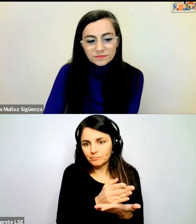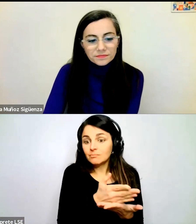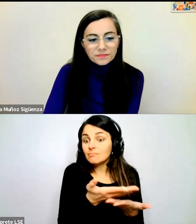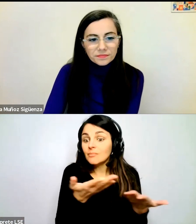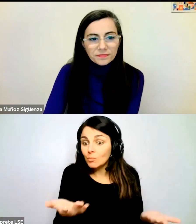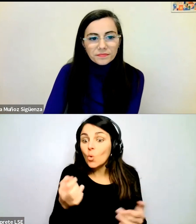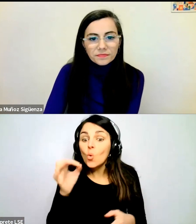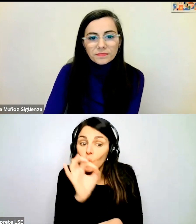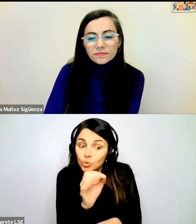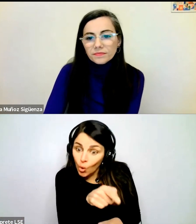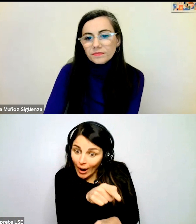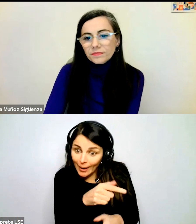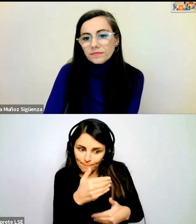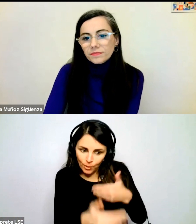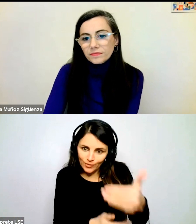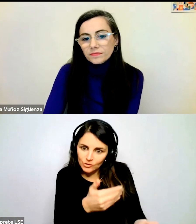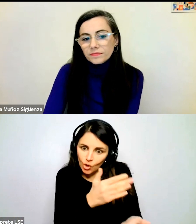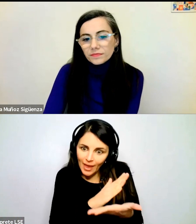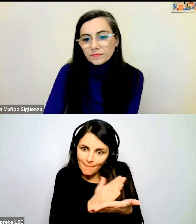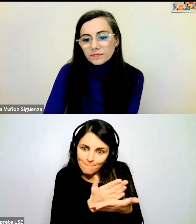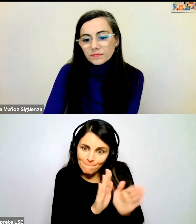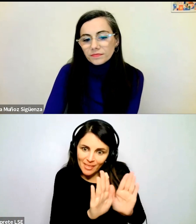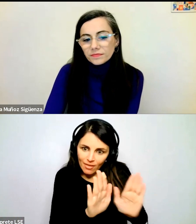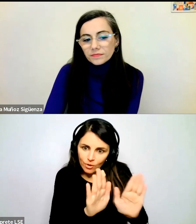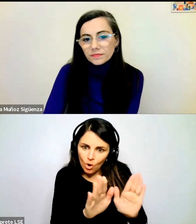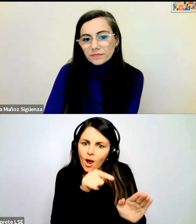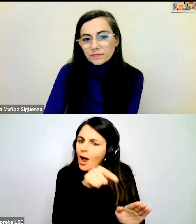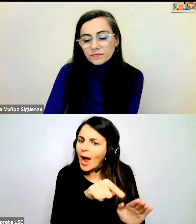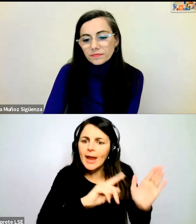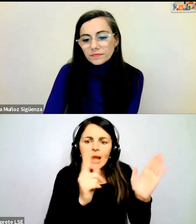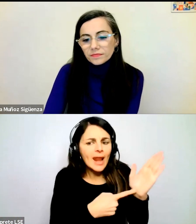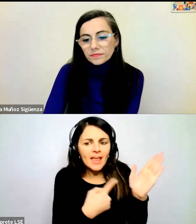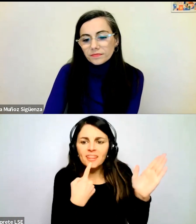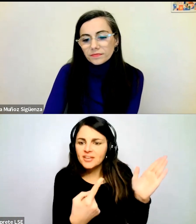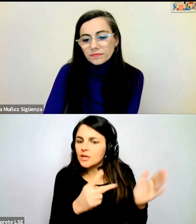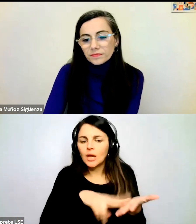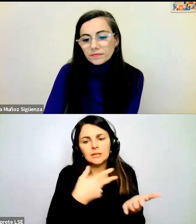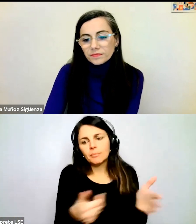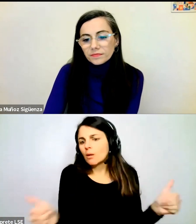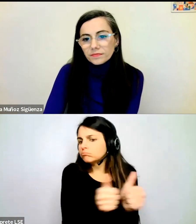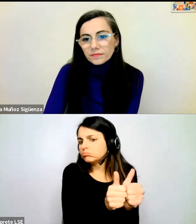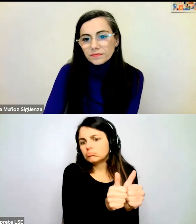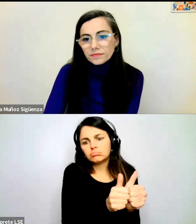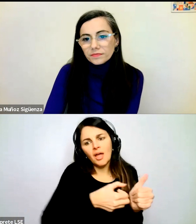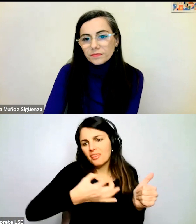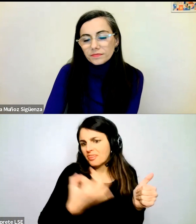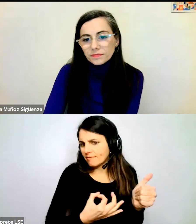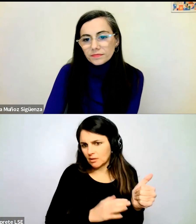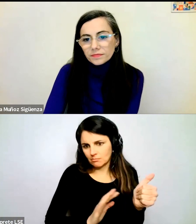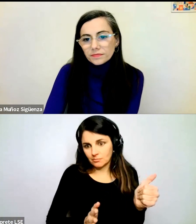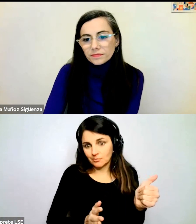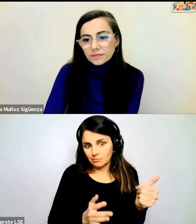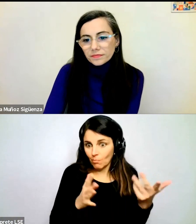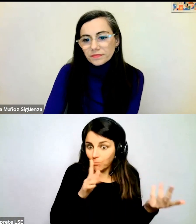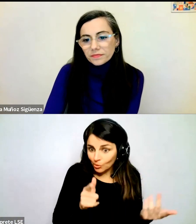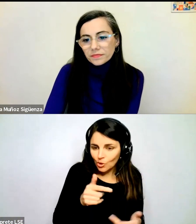ese proceso de mediación se pueda contar con intérprete, pues es muy importante que las personas sordas podáis conocer esto para que si